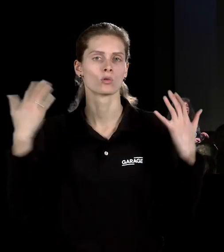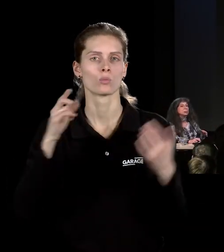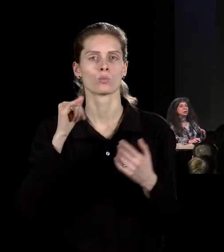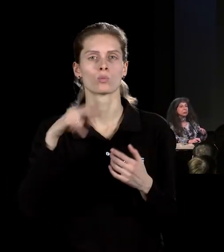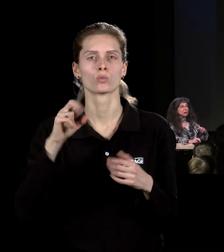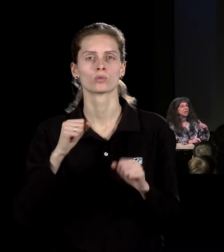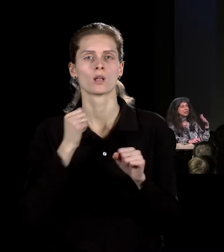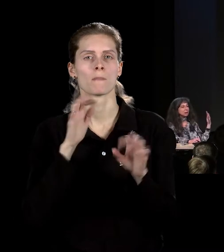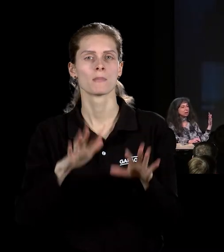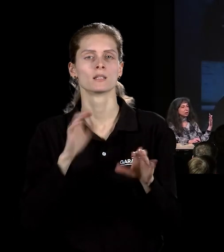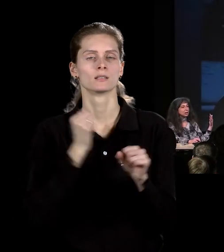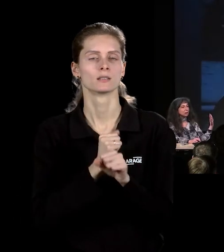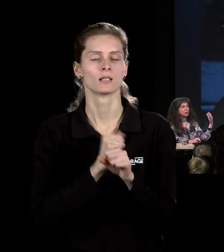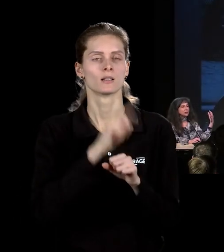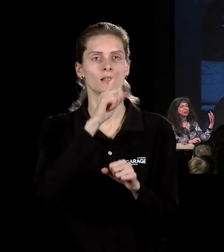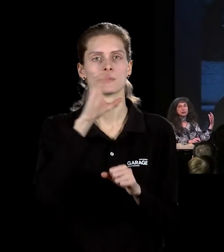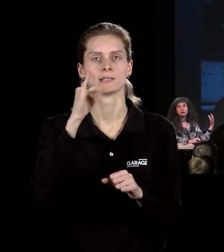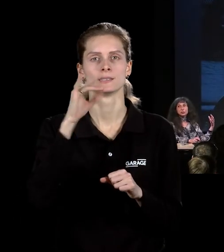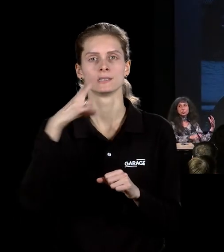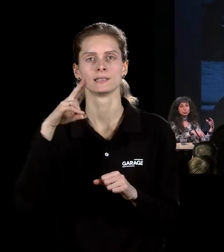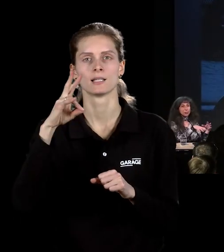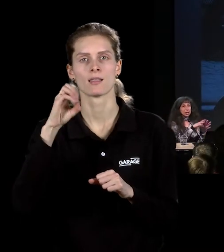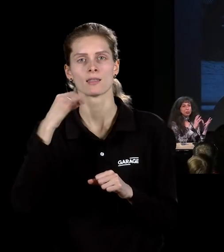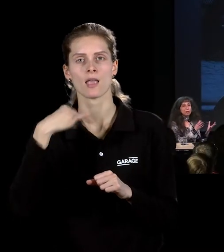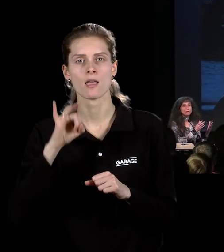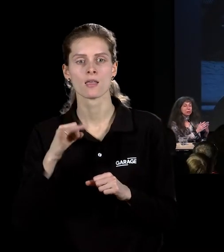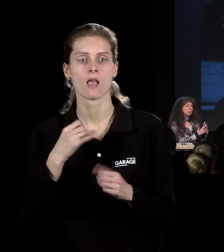Сиднее, делает из пепла и выставляет вместе с